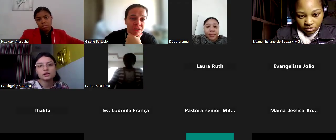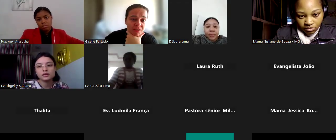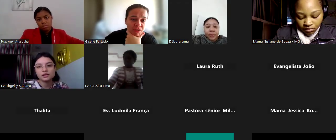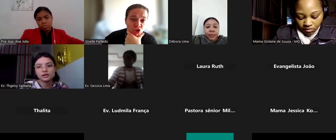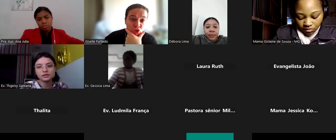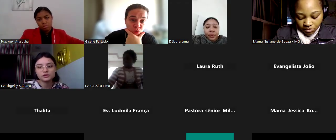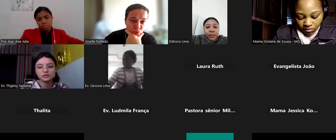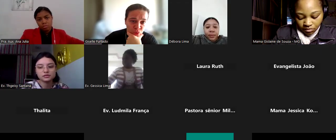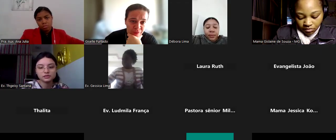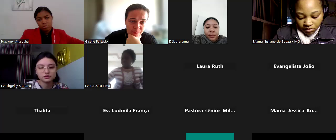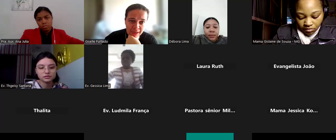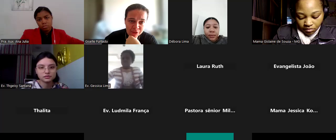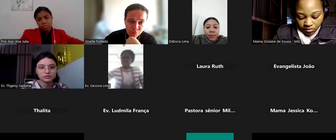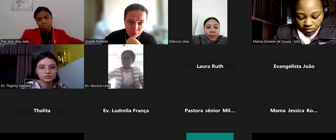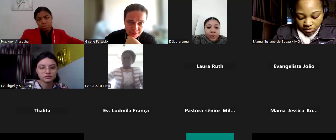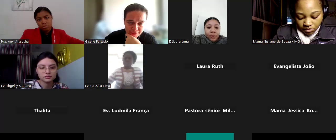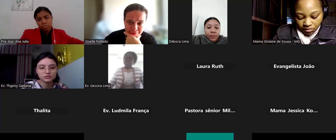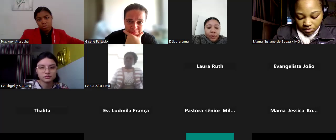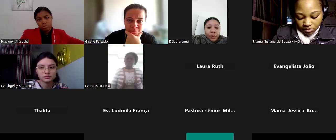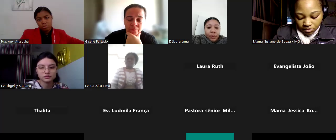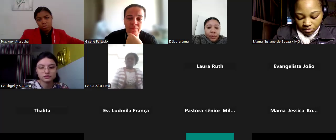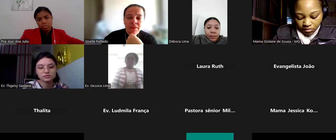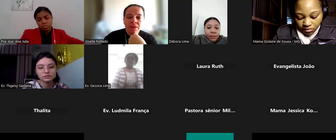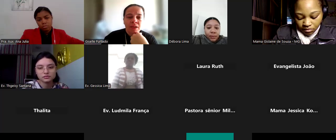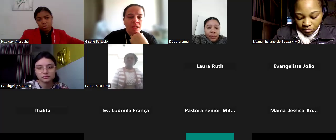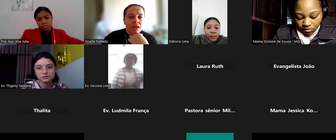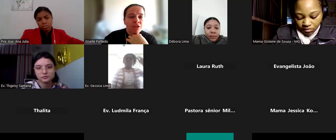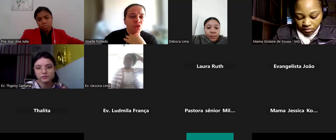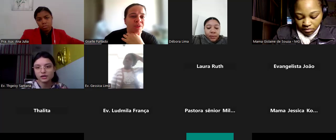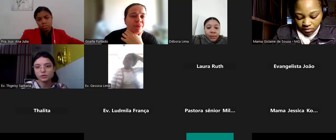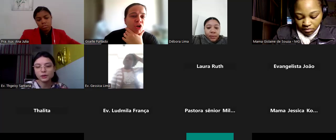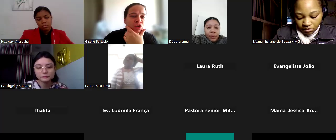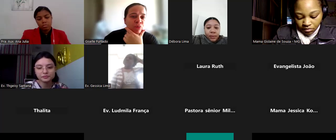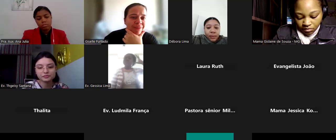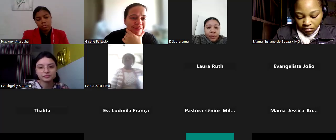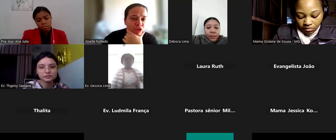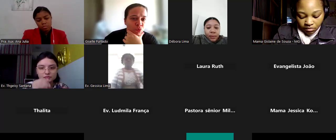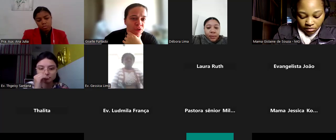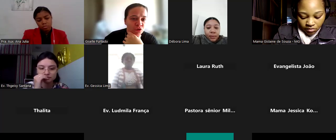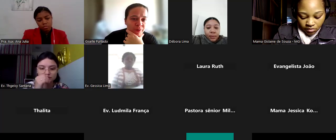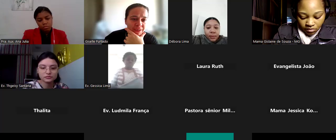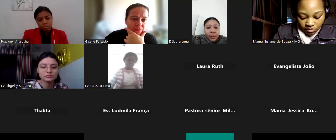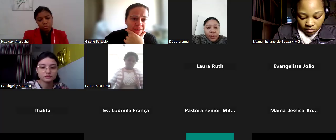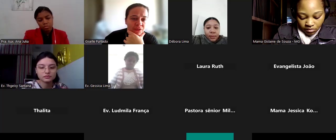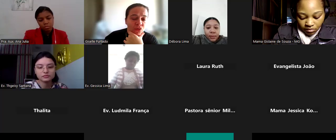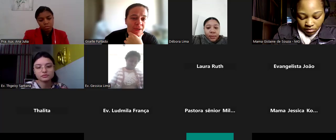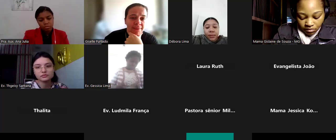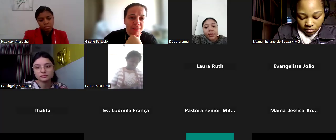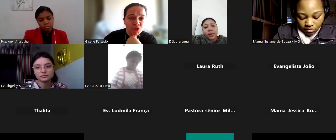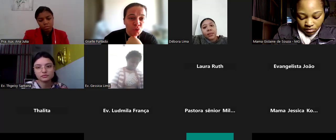milhões de surdos espalhados pelo país, né? As duas maiores comunidades surdas do Brasil, elas estão localizadas no